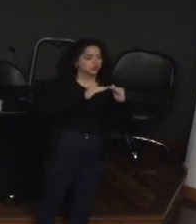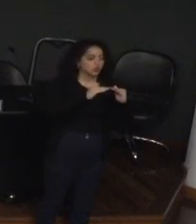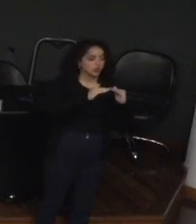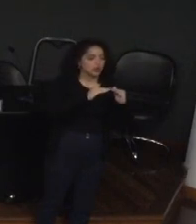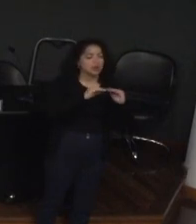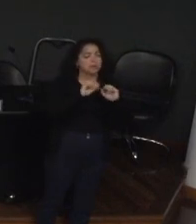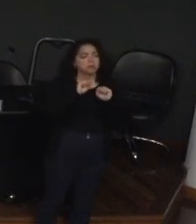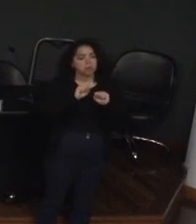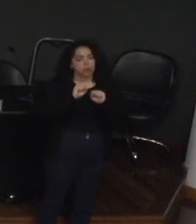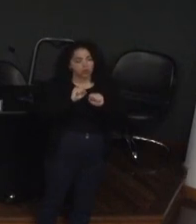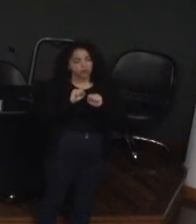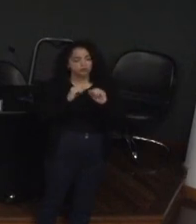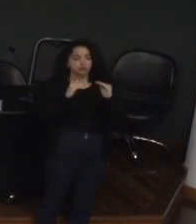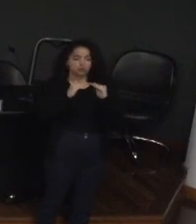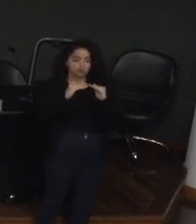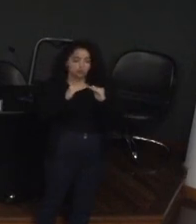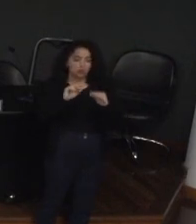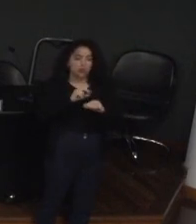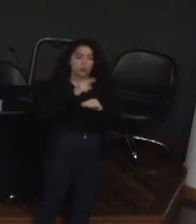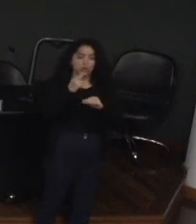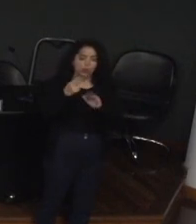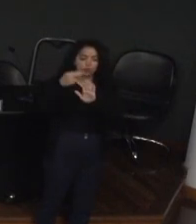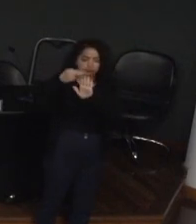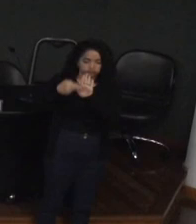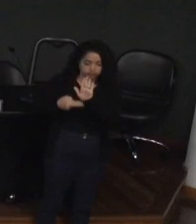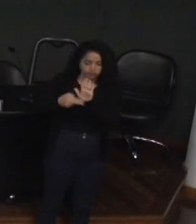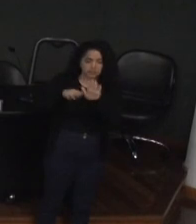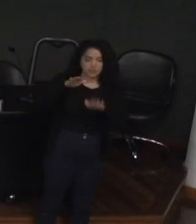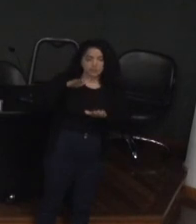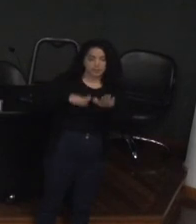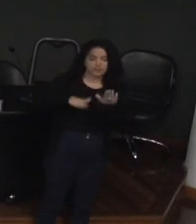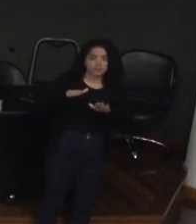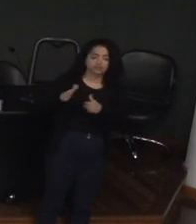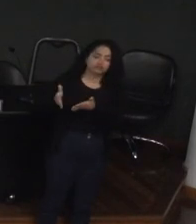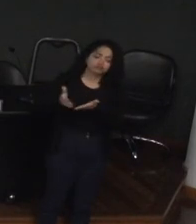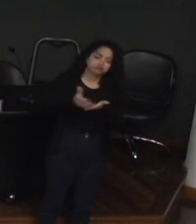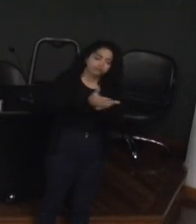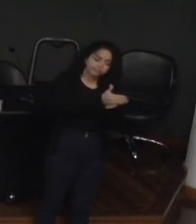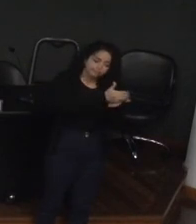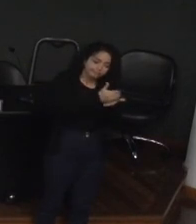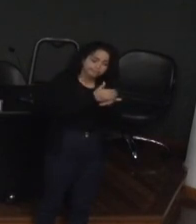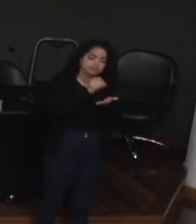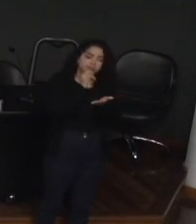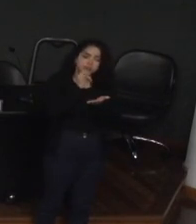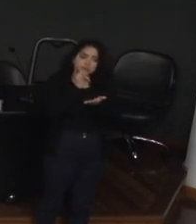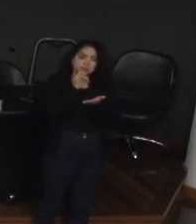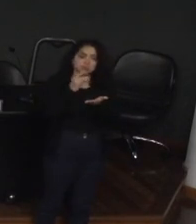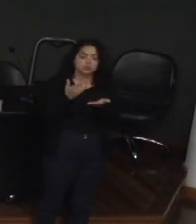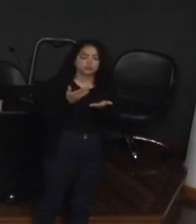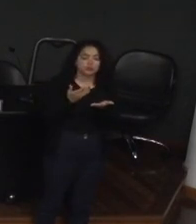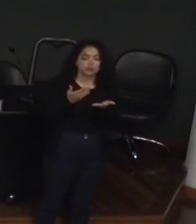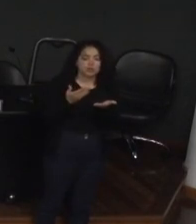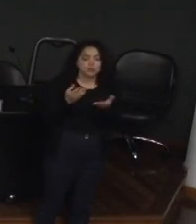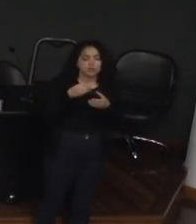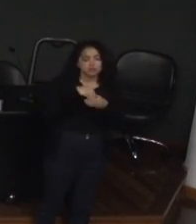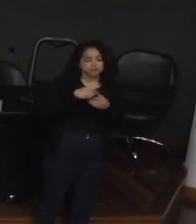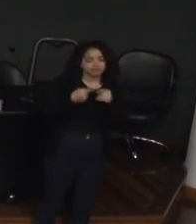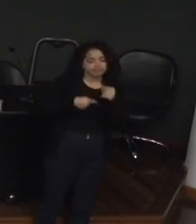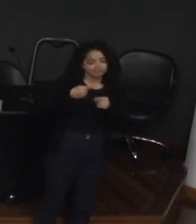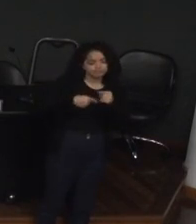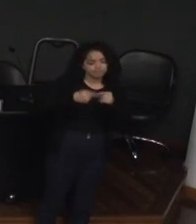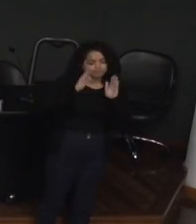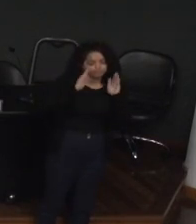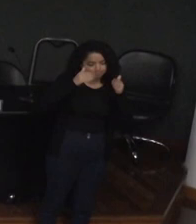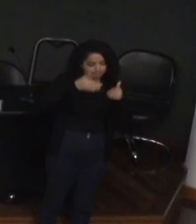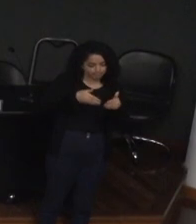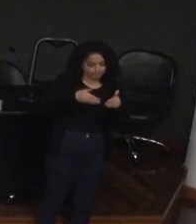Pode ser o consentimento ou o ato normativo, dependendo se você está coletando esse dado para fins, por exemplo, de promoção de uma política pública específica, para